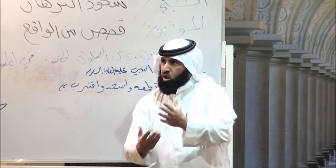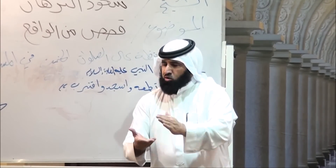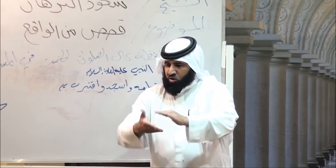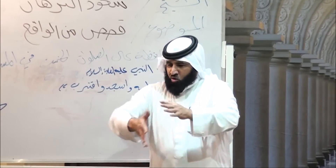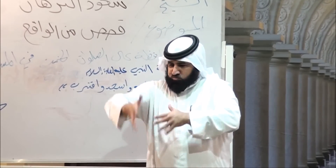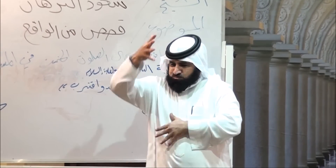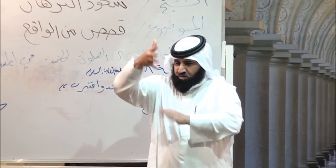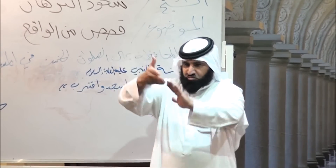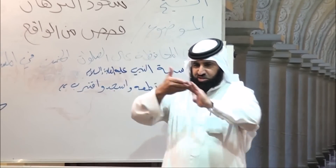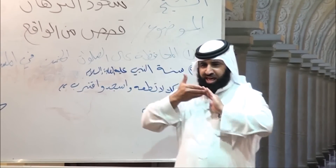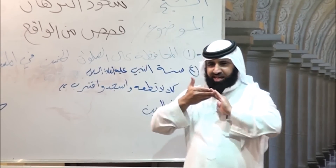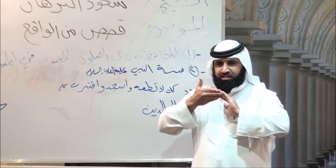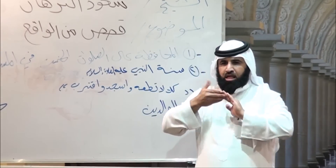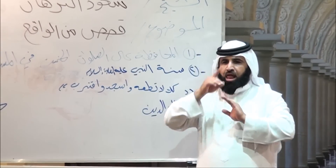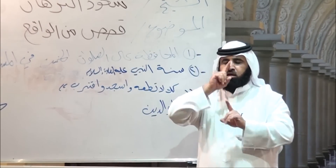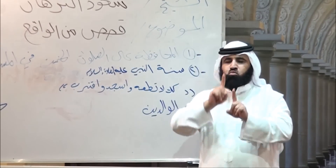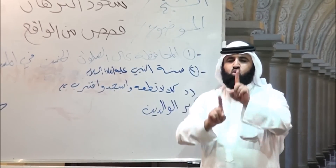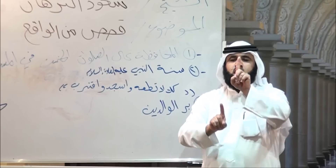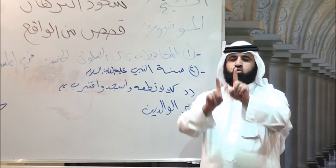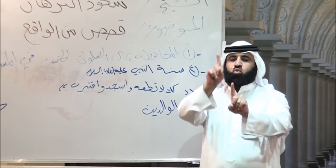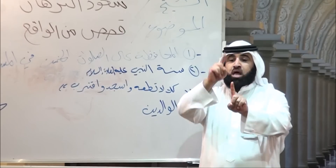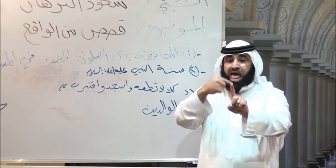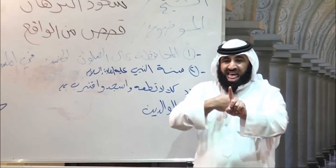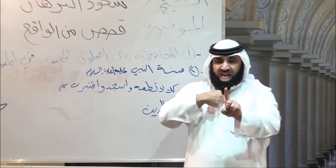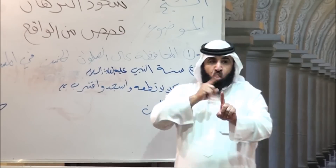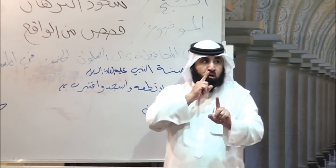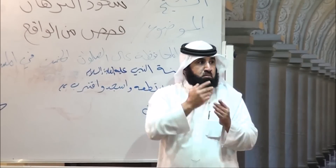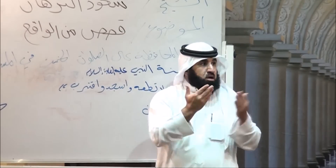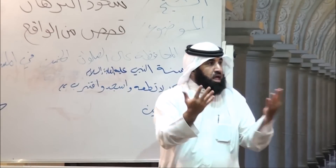والجزاء من جنس العمل.